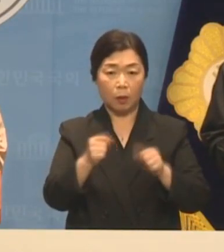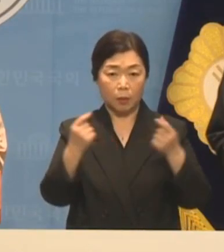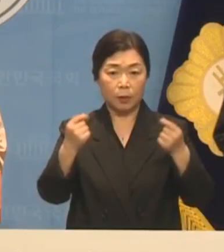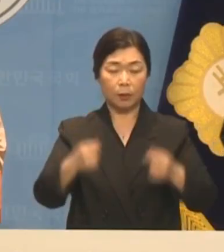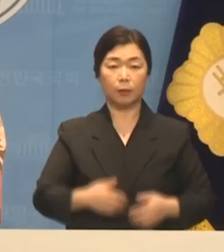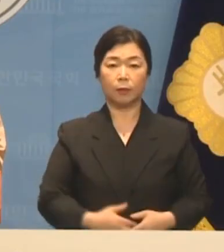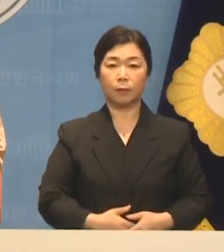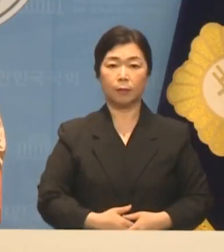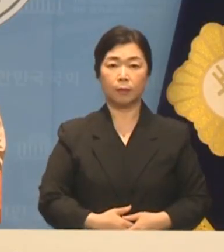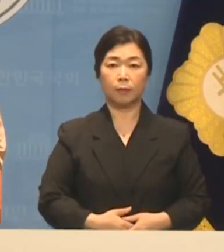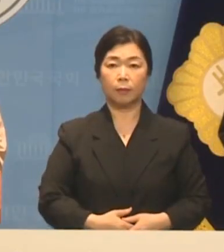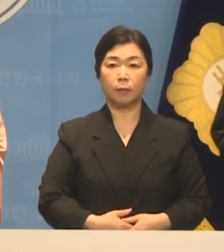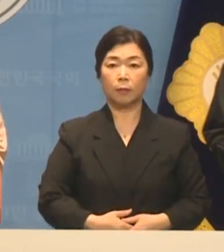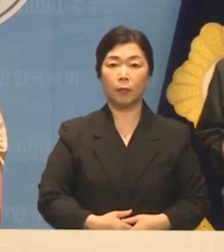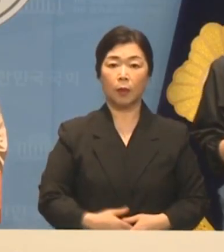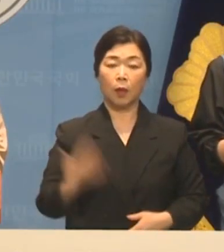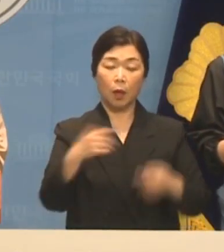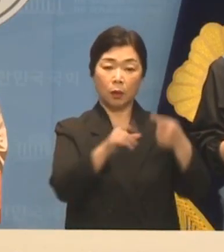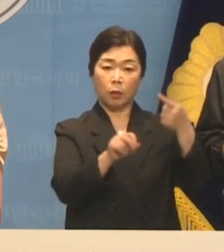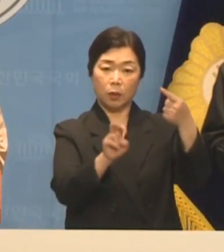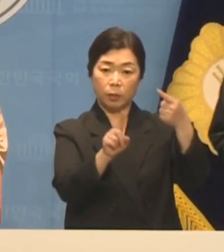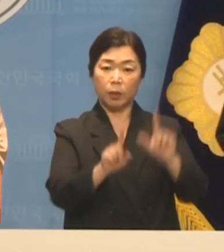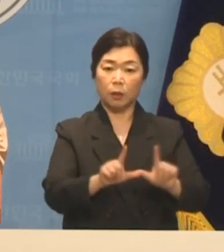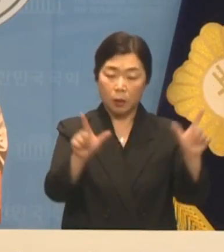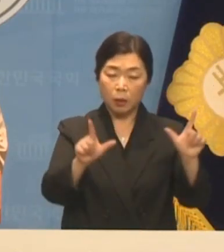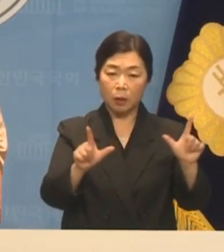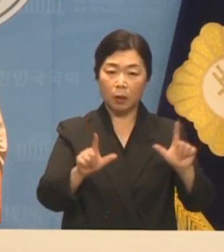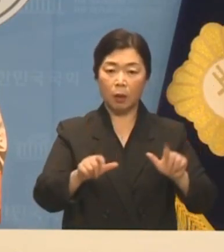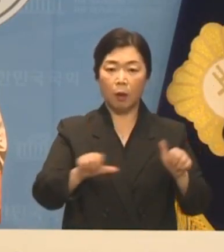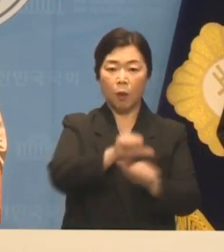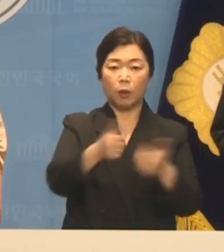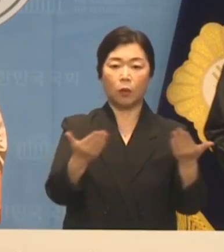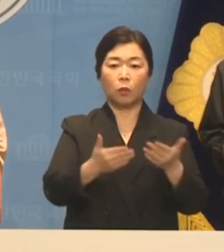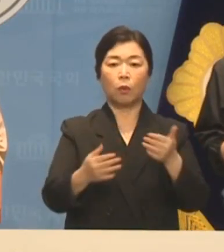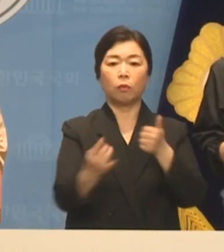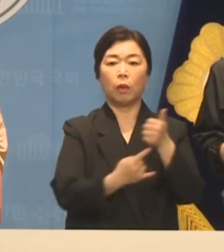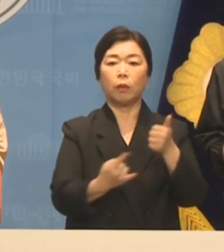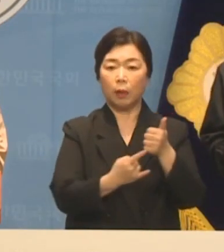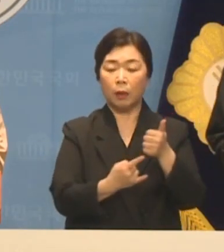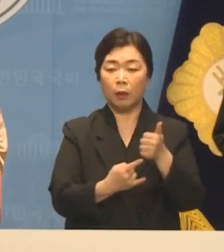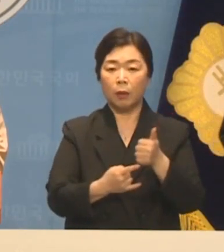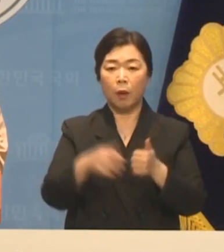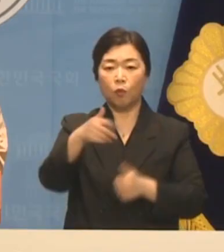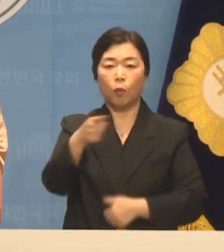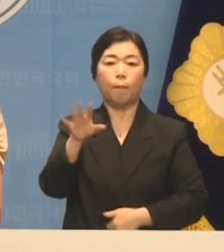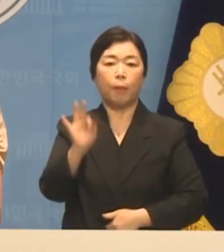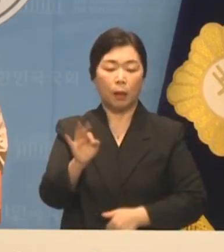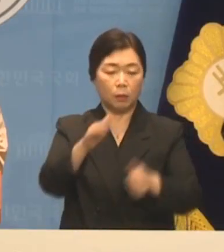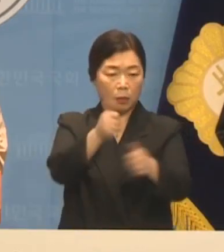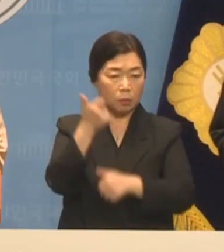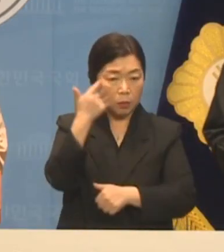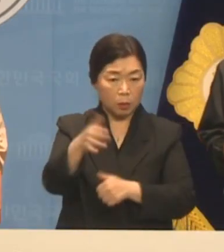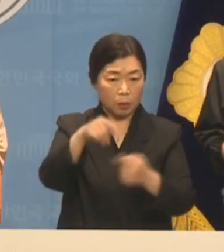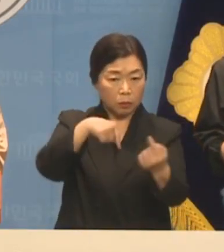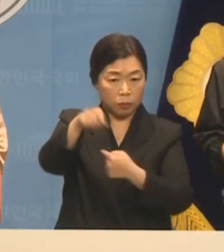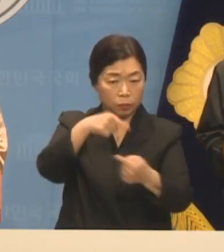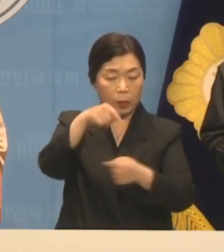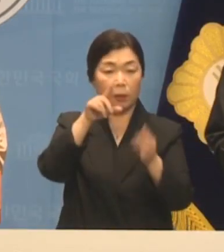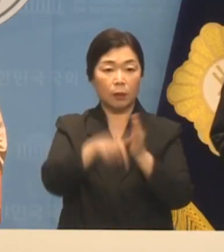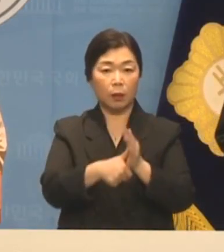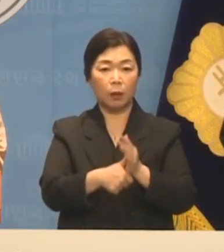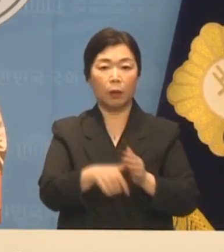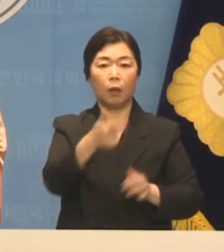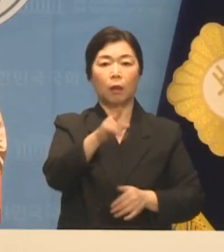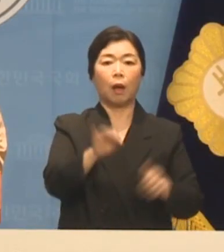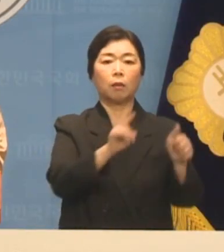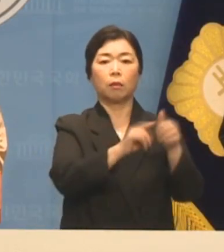증거이다. 이는 지난 1월 21일 국회 환경노동위원회 쿠팡 청문회에서 쿠팡 강한승 대표와 쿠팡